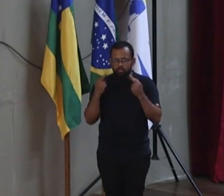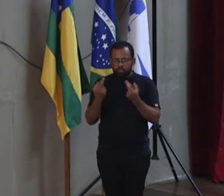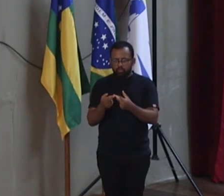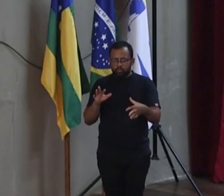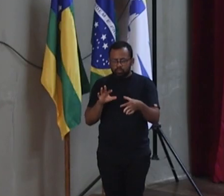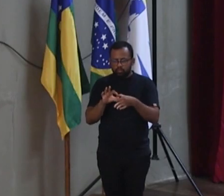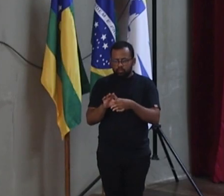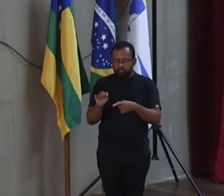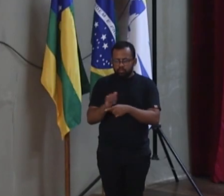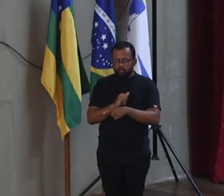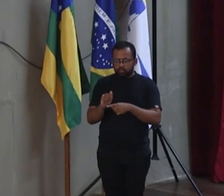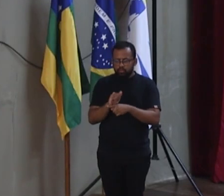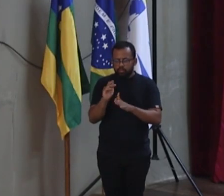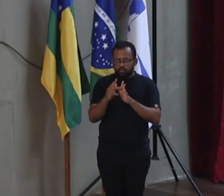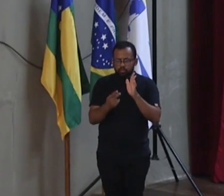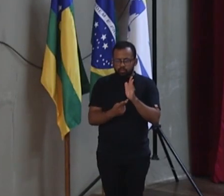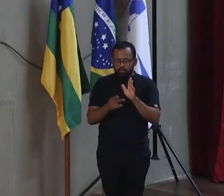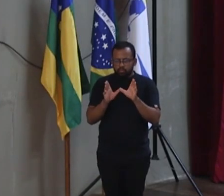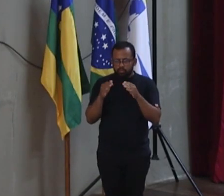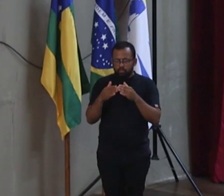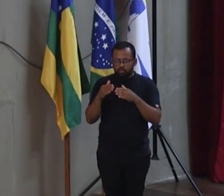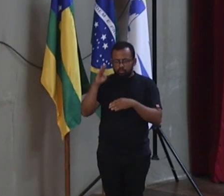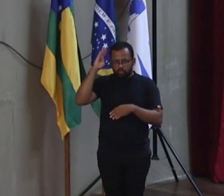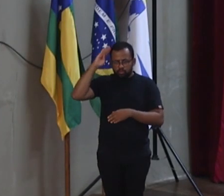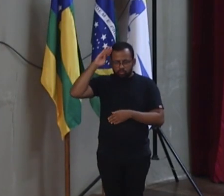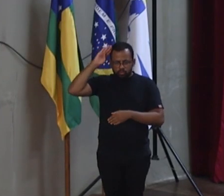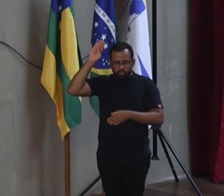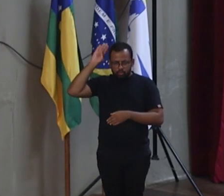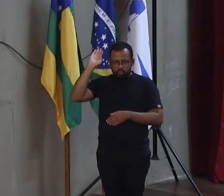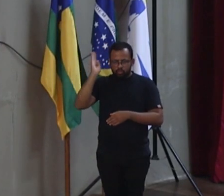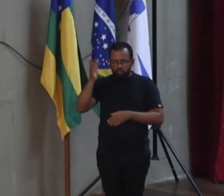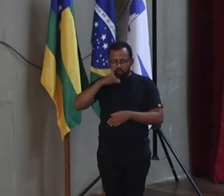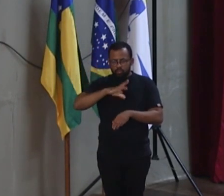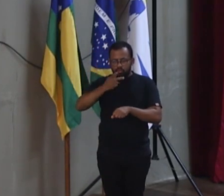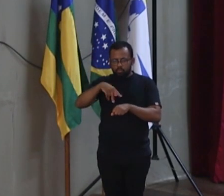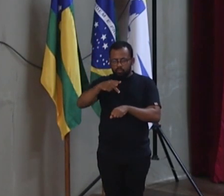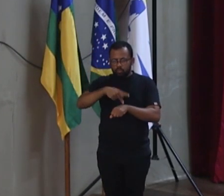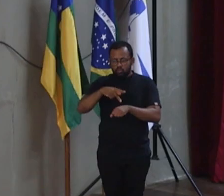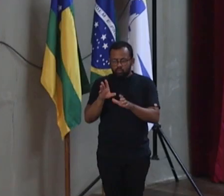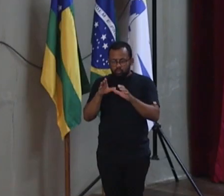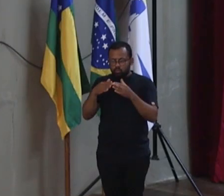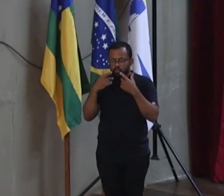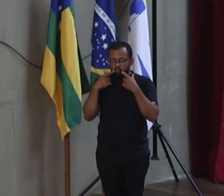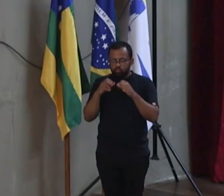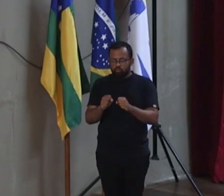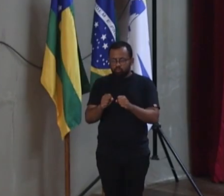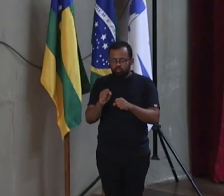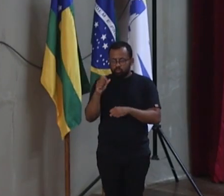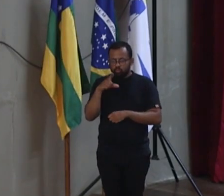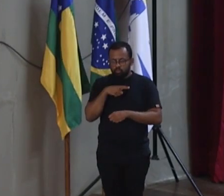nos intervalos da programação de congressos acadêmicos já existentes no país. Esse grupo de linguistas